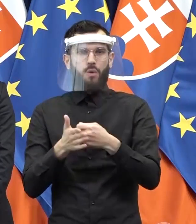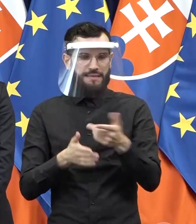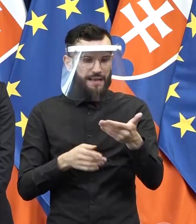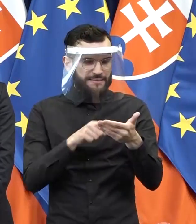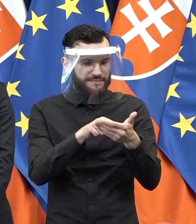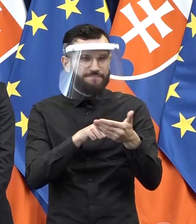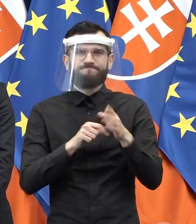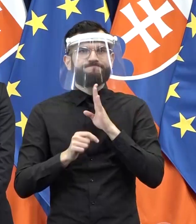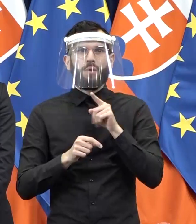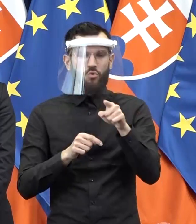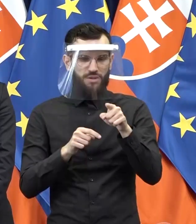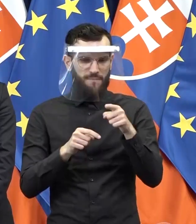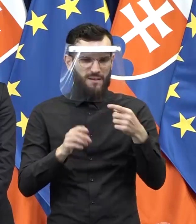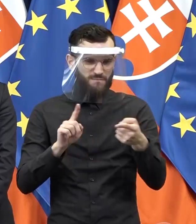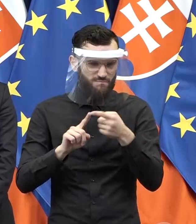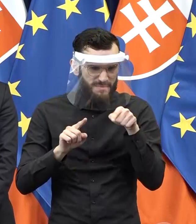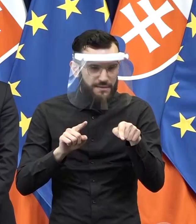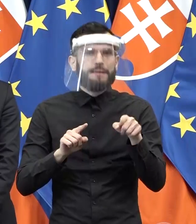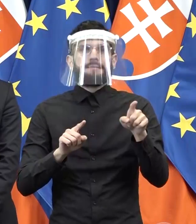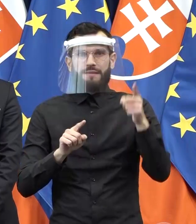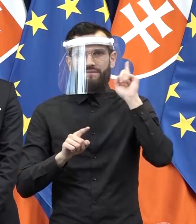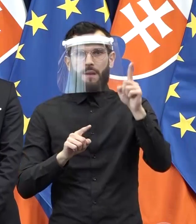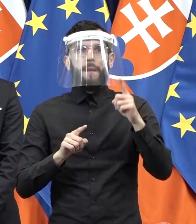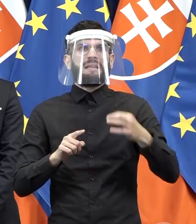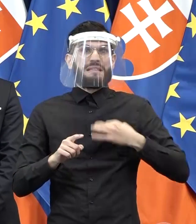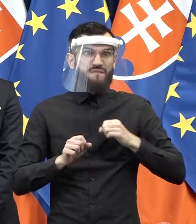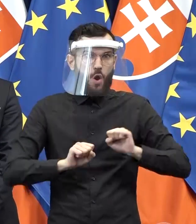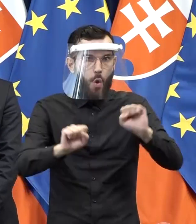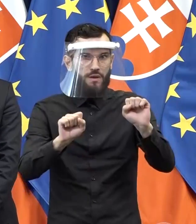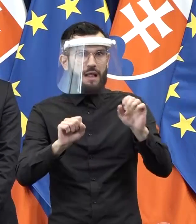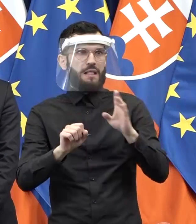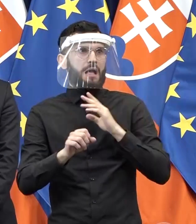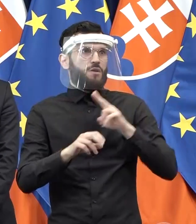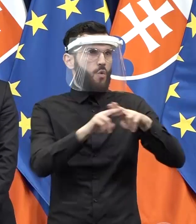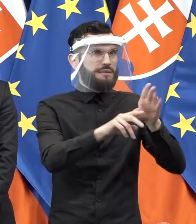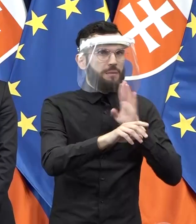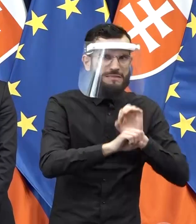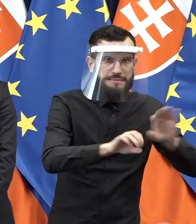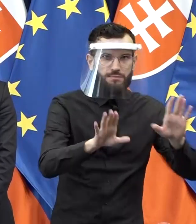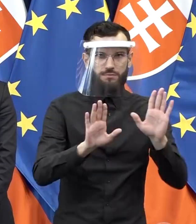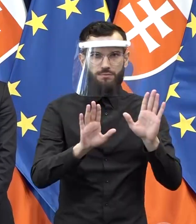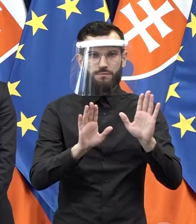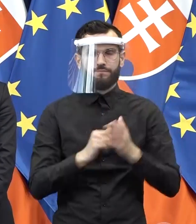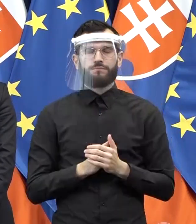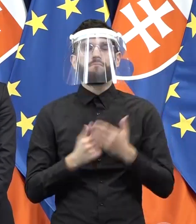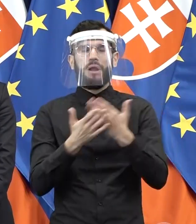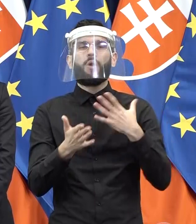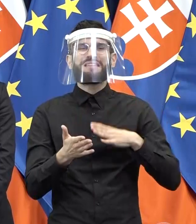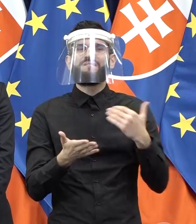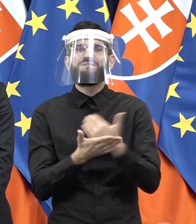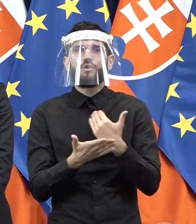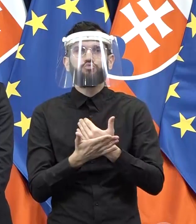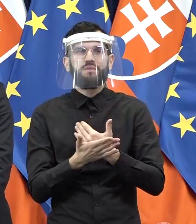zákon, kedy ohrozujú svoje zdravie, alebo kedy ohrozujú zdravie ostatných ľudí. Chceme jednoducho využiť